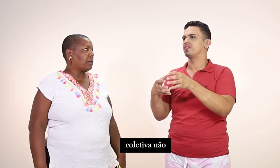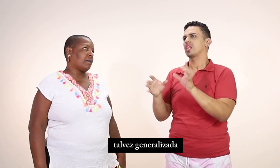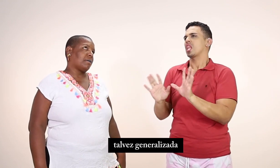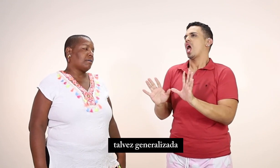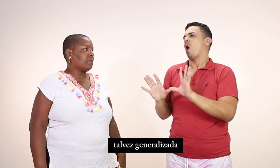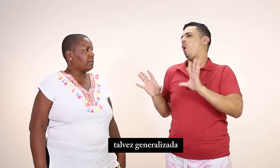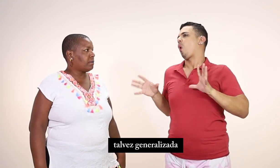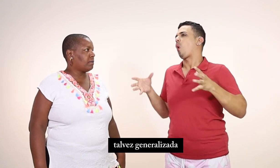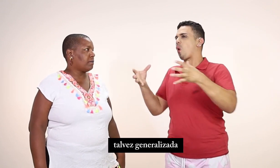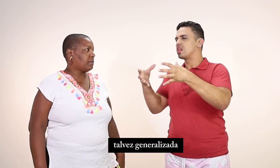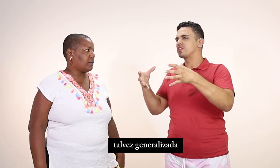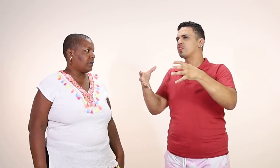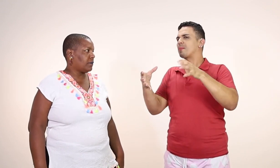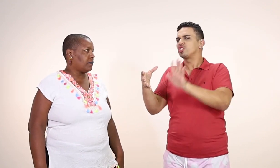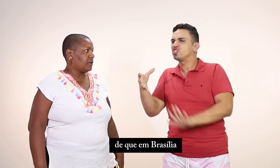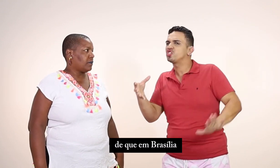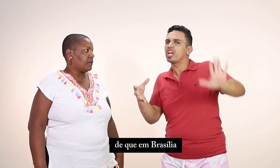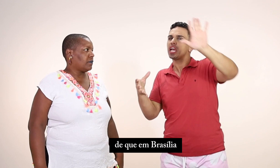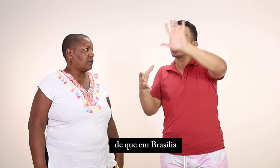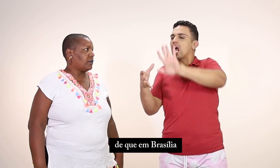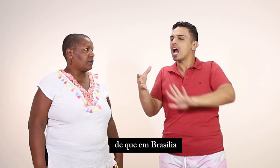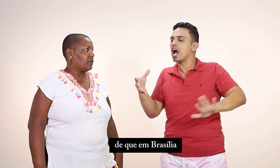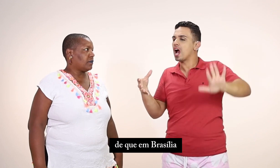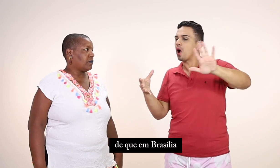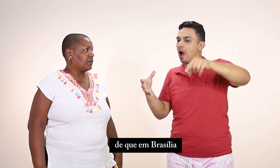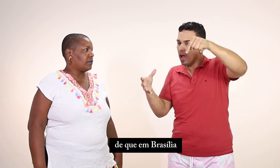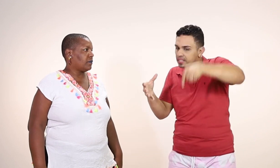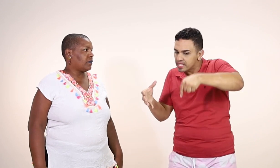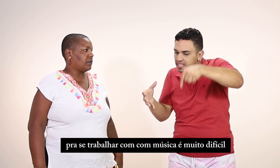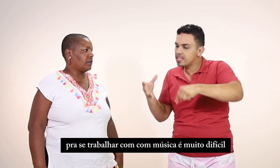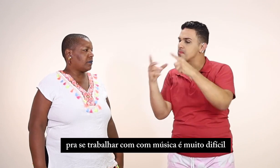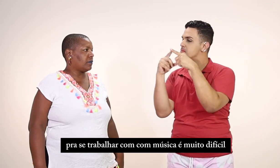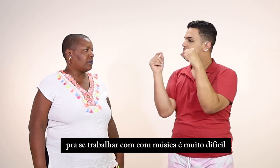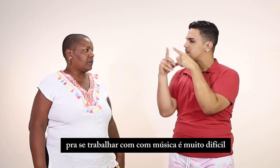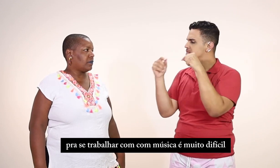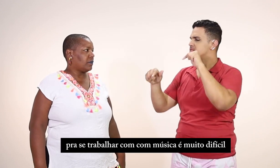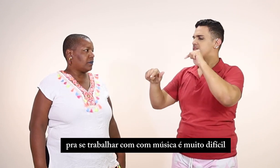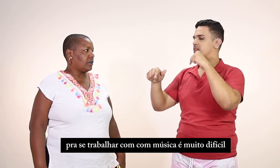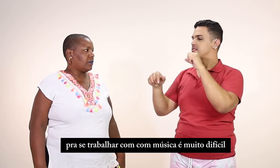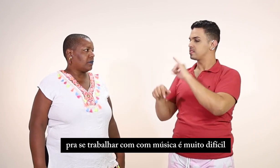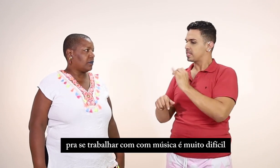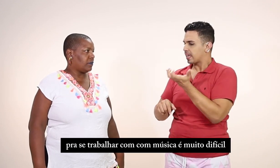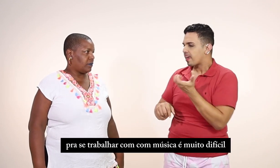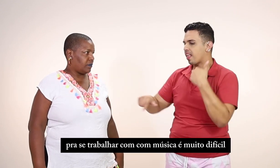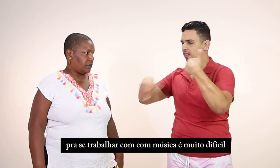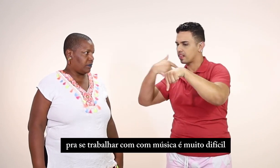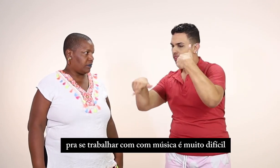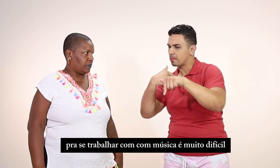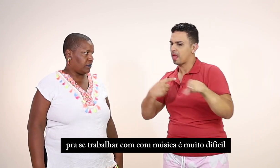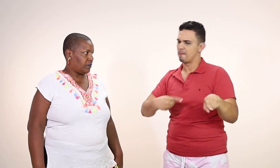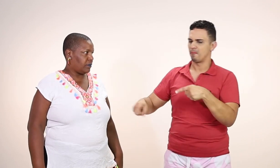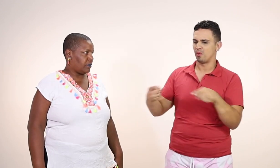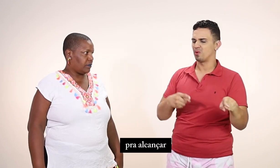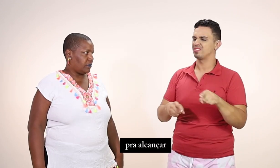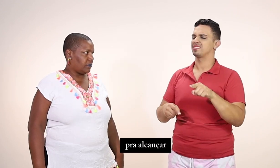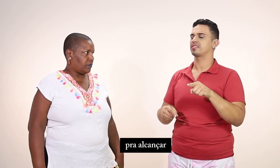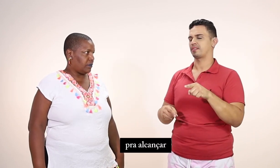talvez generalizada, de que em Brasília, para se trabalhar com música é muito difícil, para